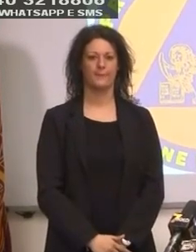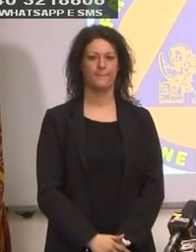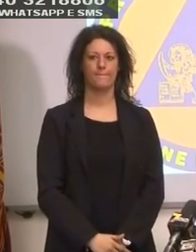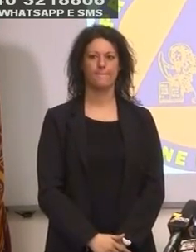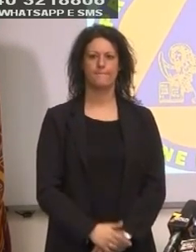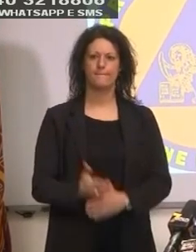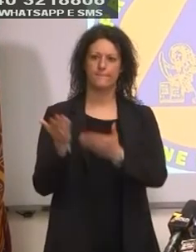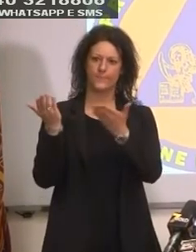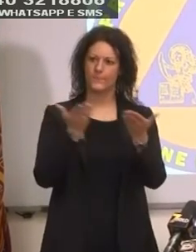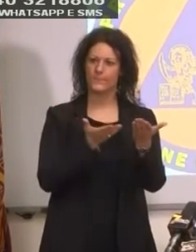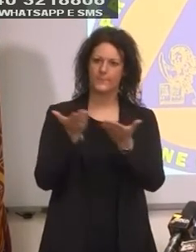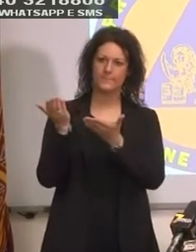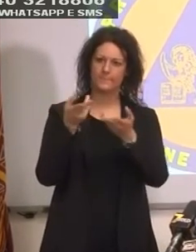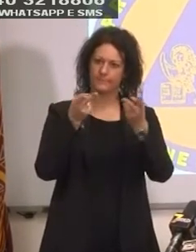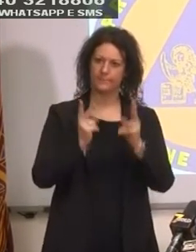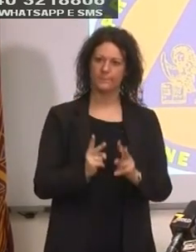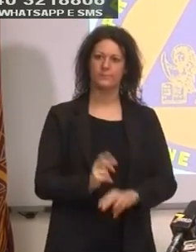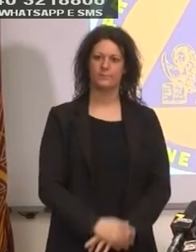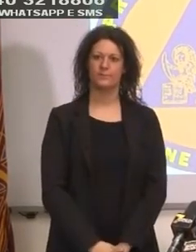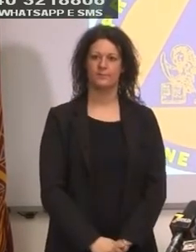Prego, prego, accomodatevi, prego.